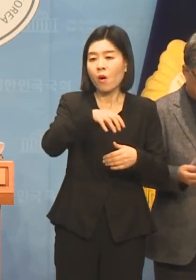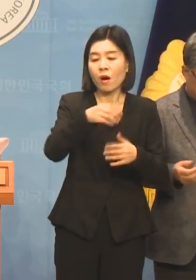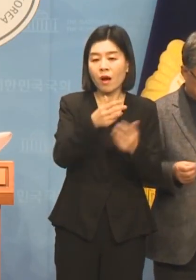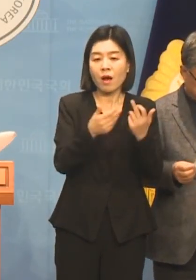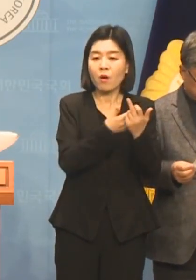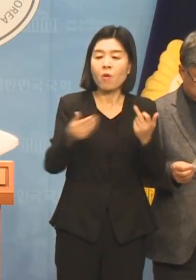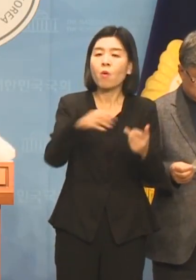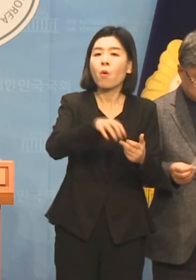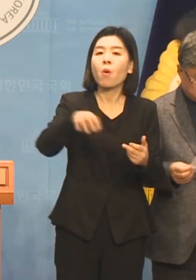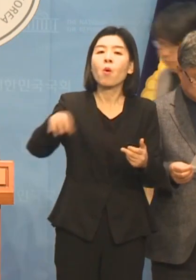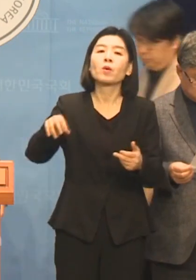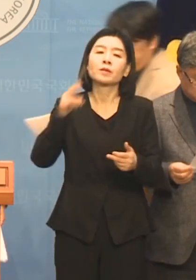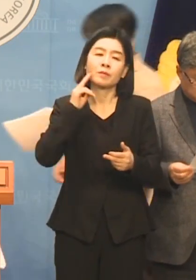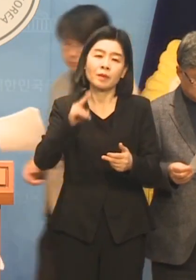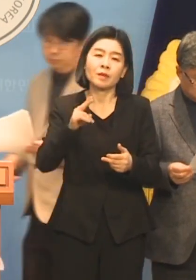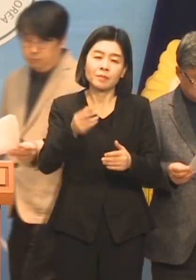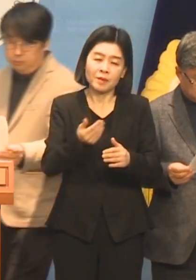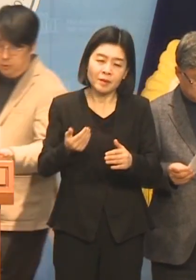절실합니다.